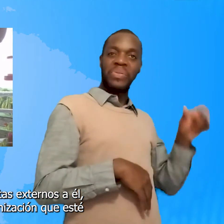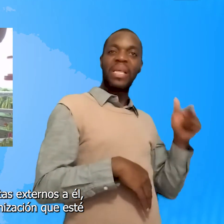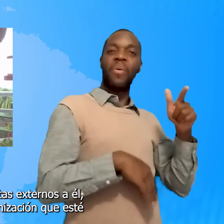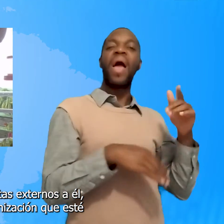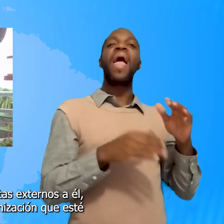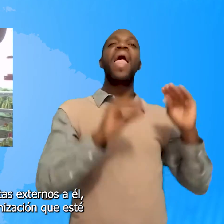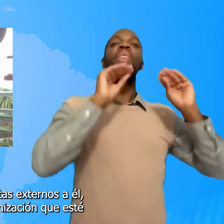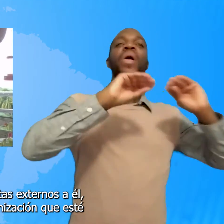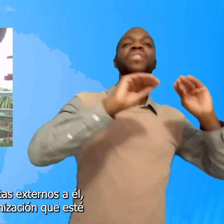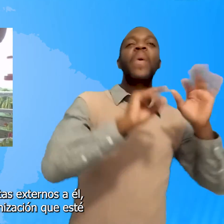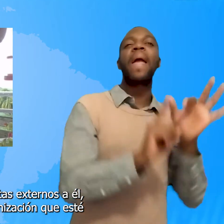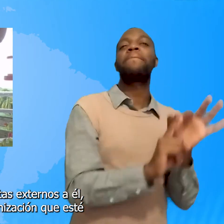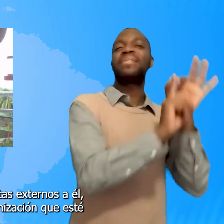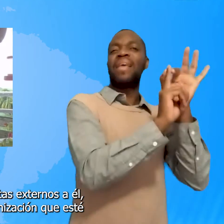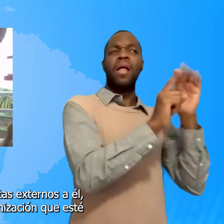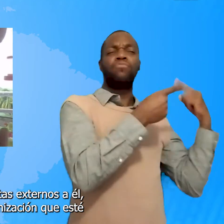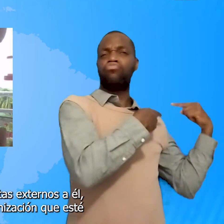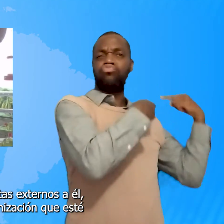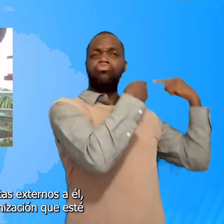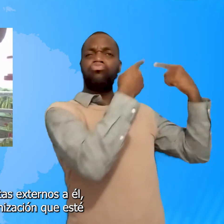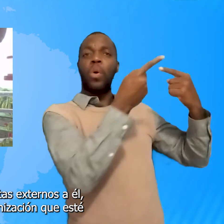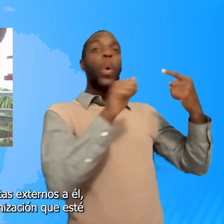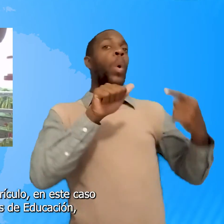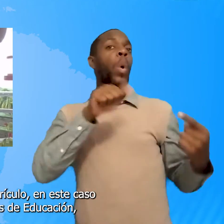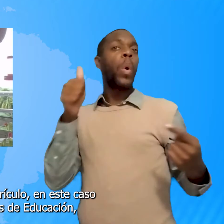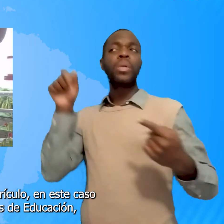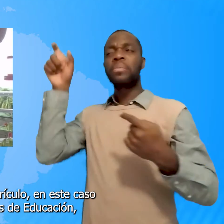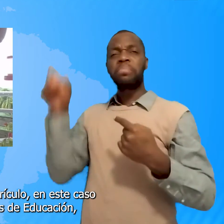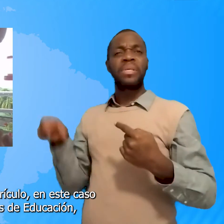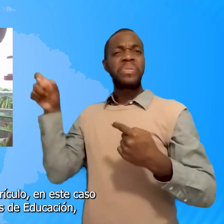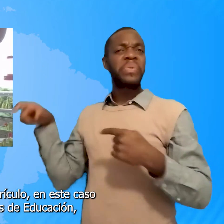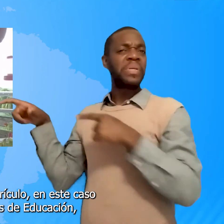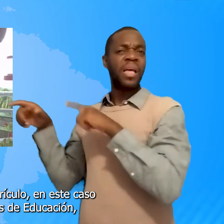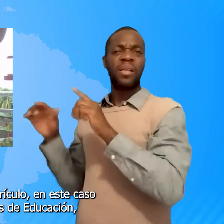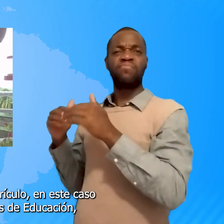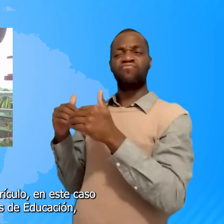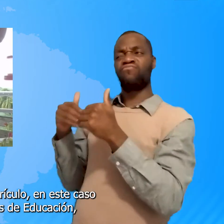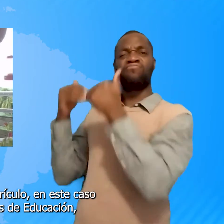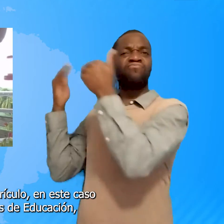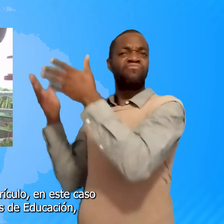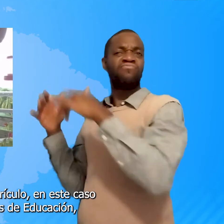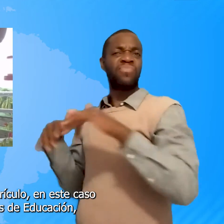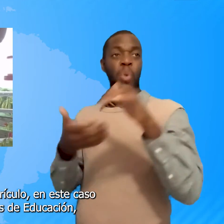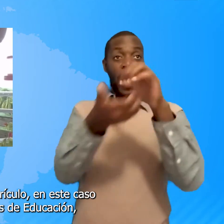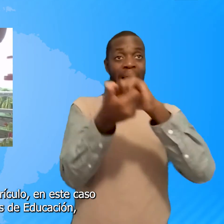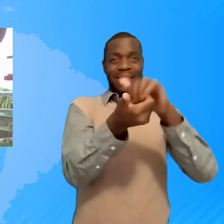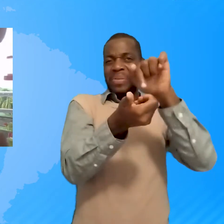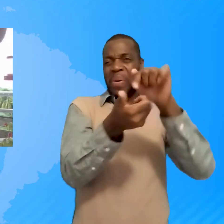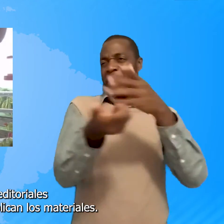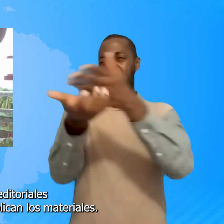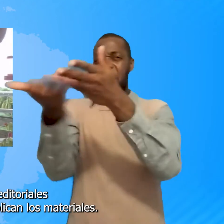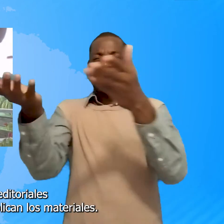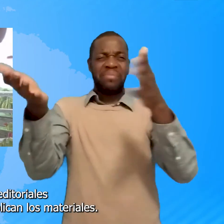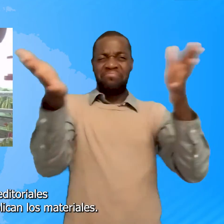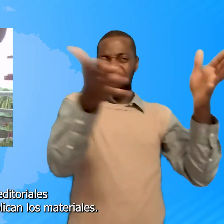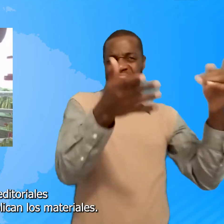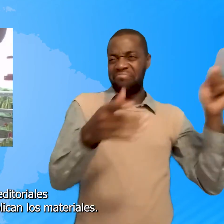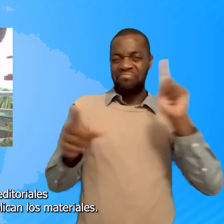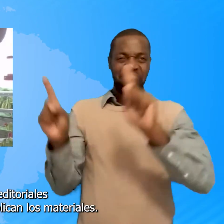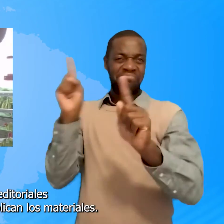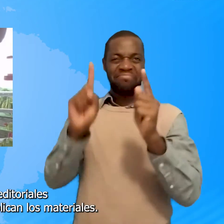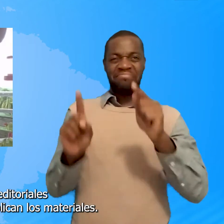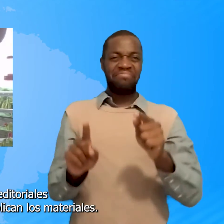externos a cualquier organización que esté desarrollando el currículum, en este caso a los ministerios de educación, como